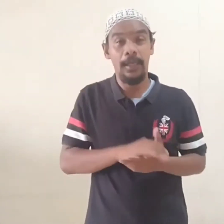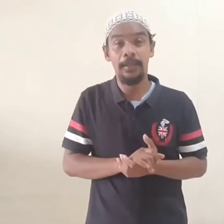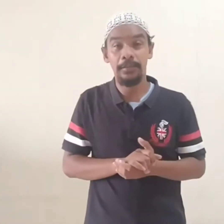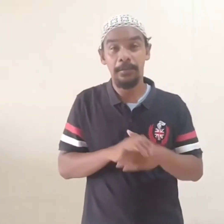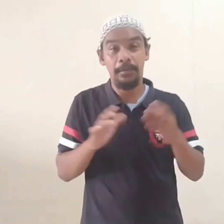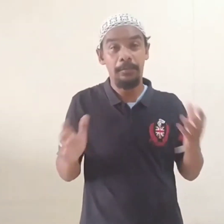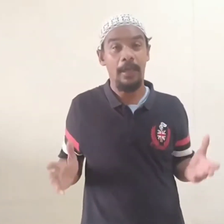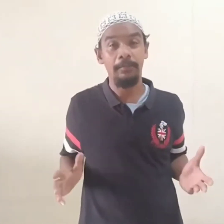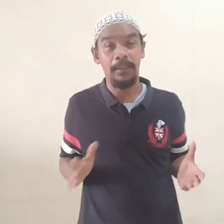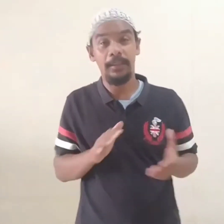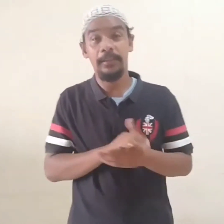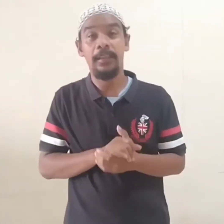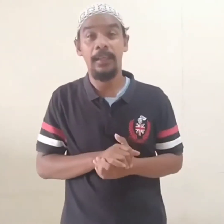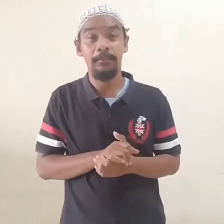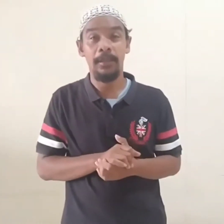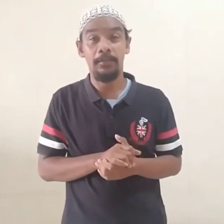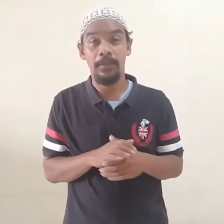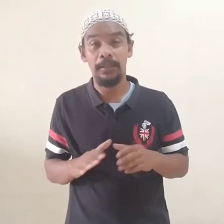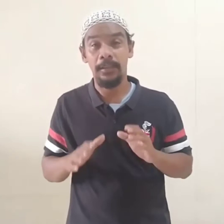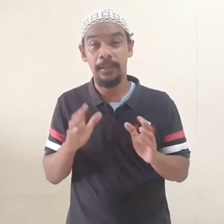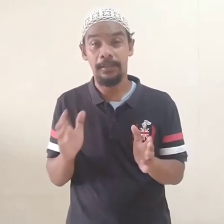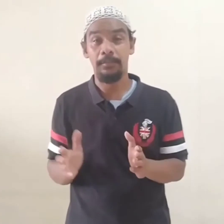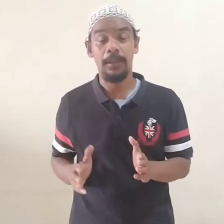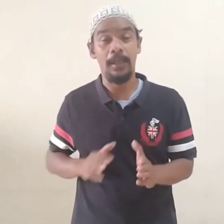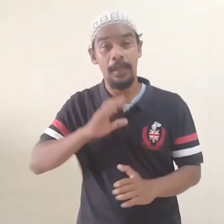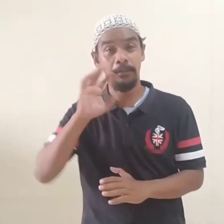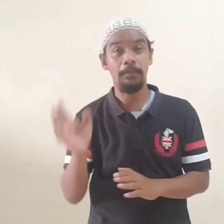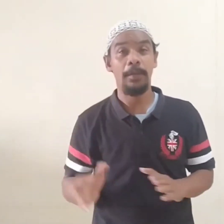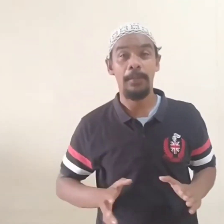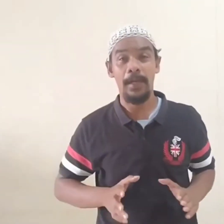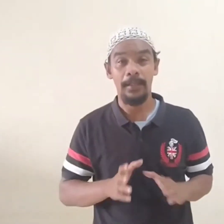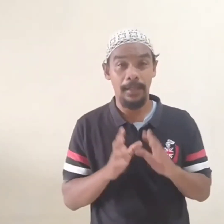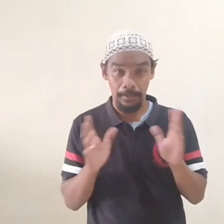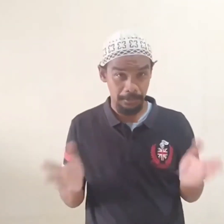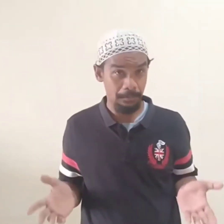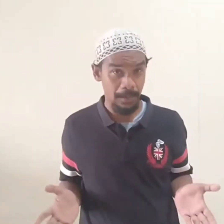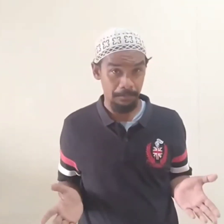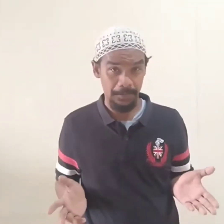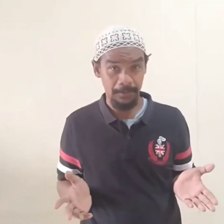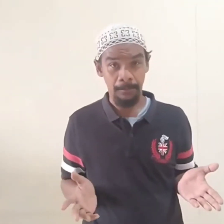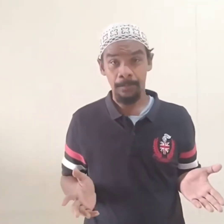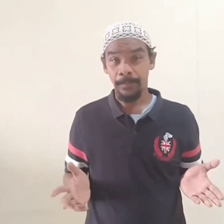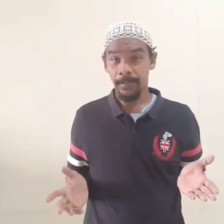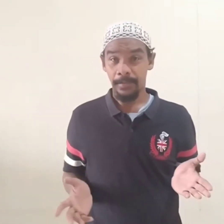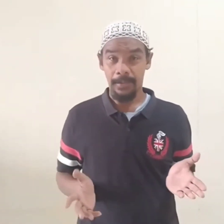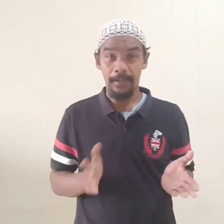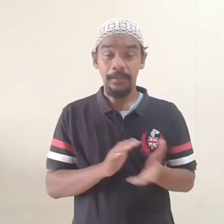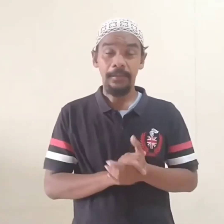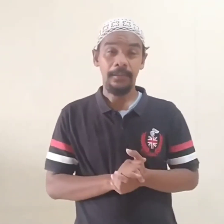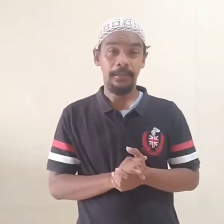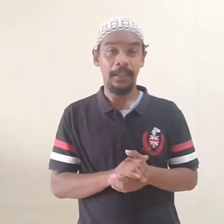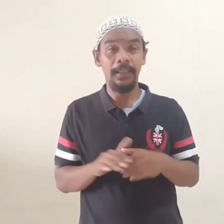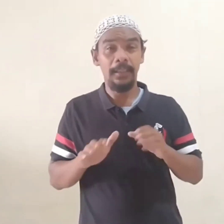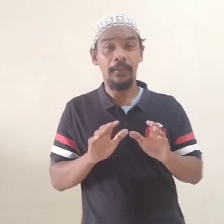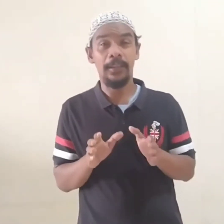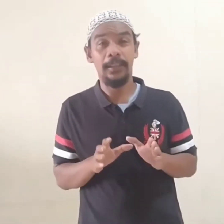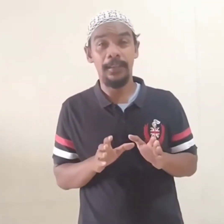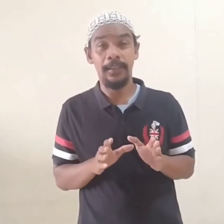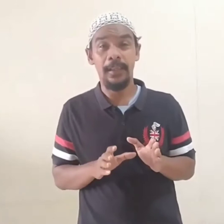harus teman-teman pahami ketika melakukan kegiatan berenang, ada beberapa hal yang harus dipahami. Ya, karena kalau kegiatan berenang